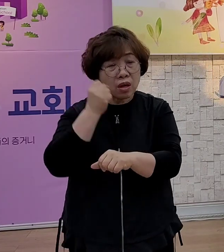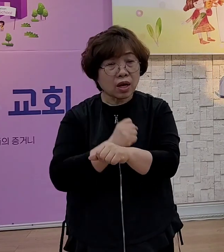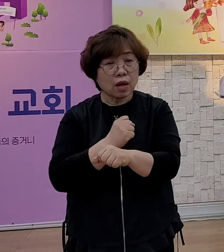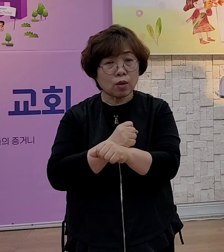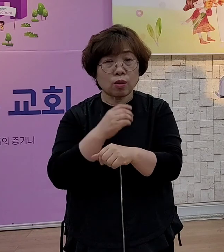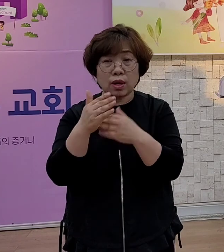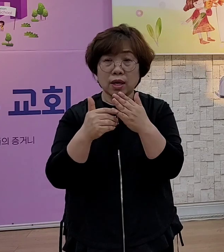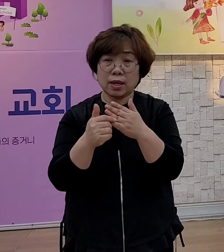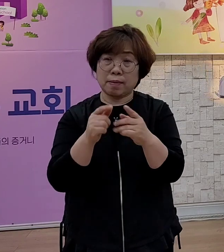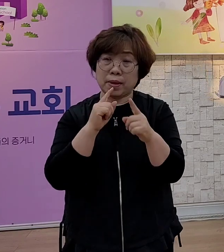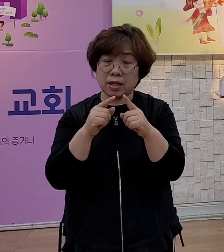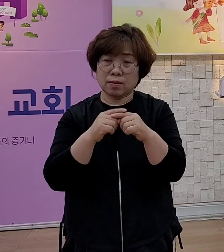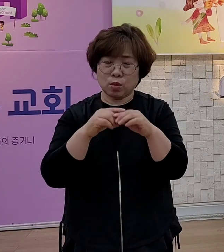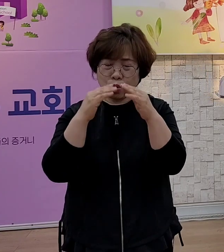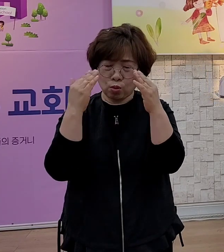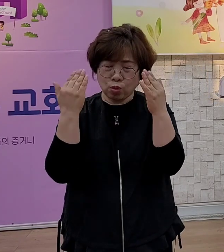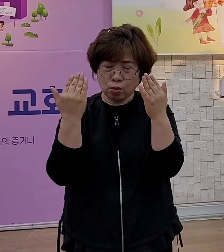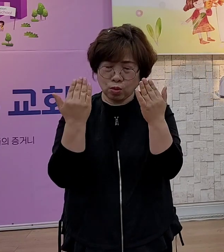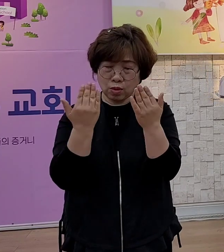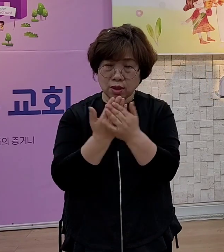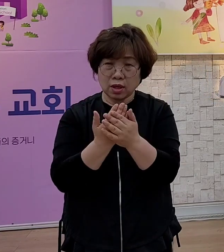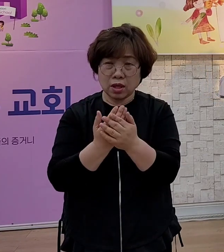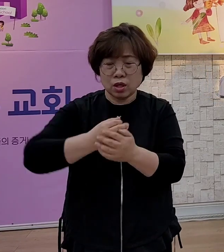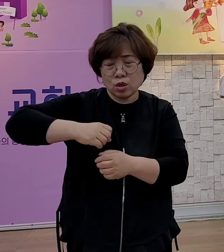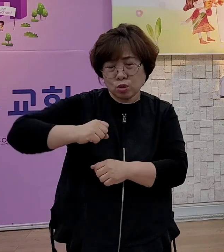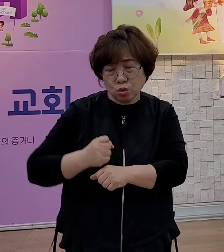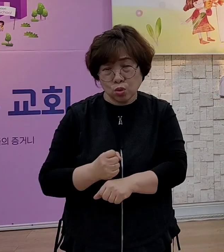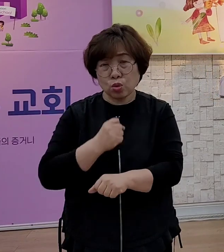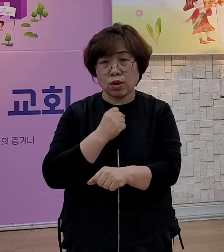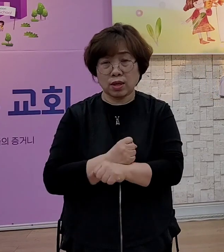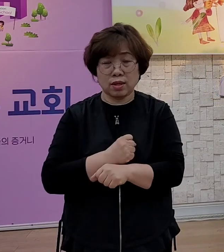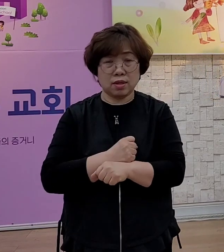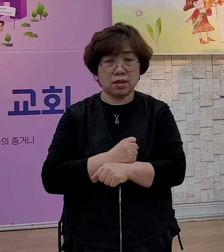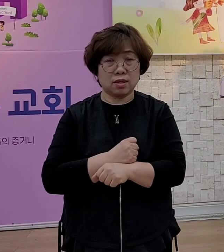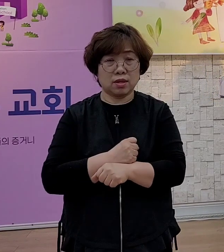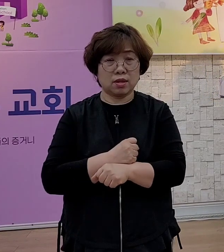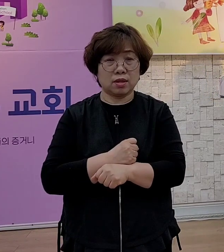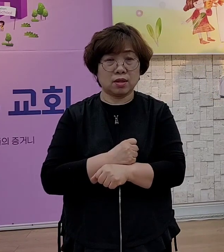말씀을 온전히 순종하며